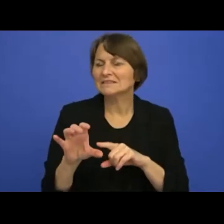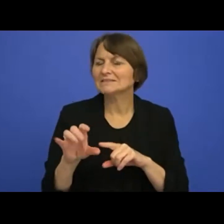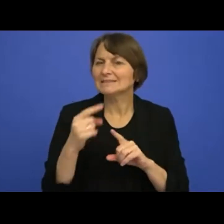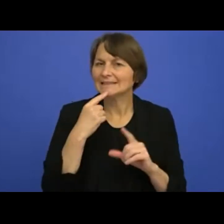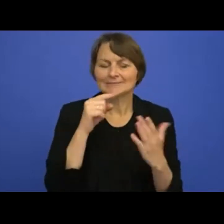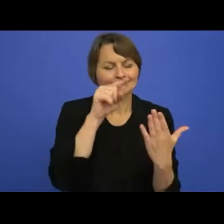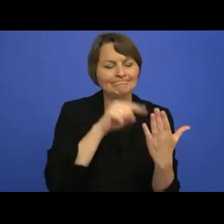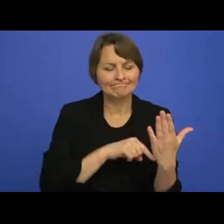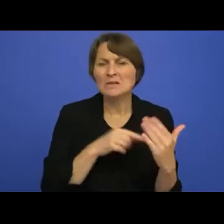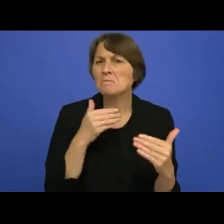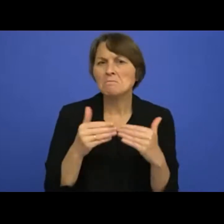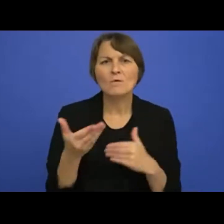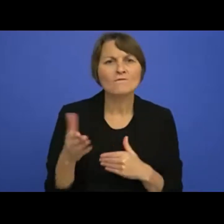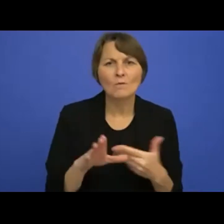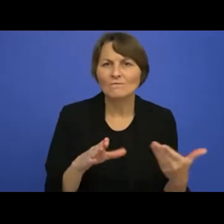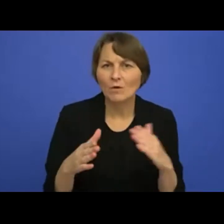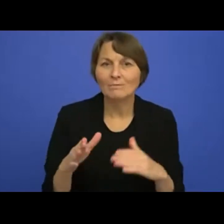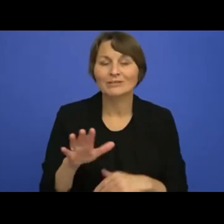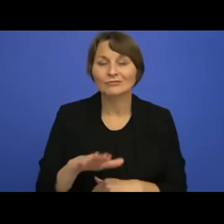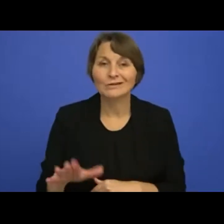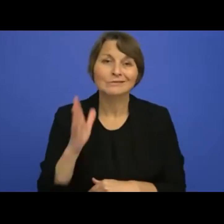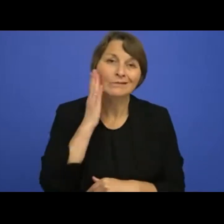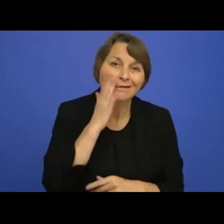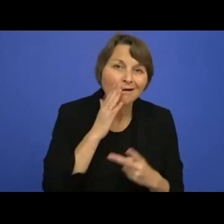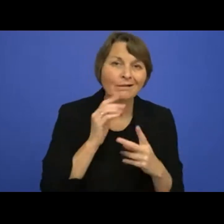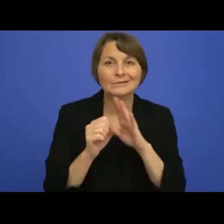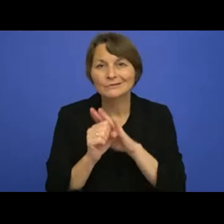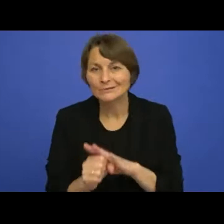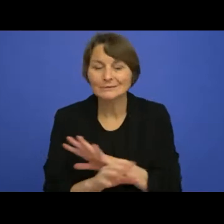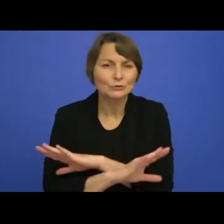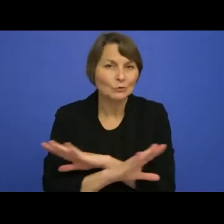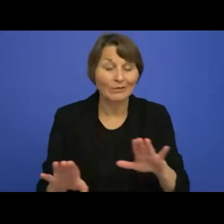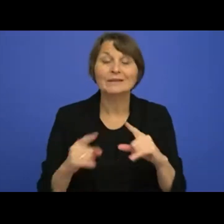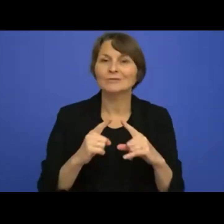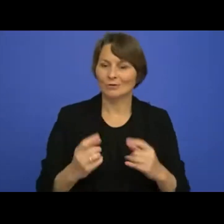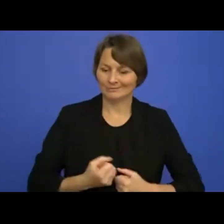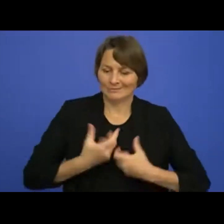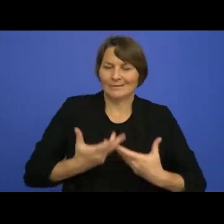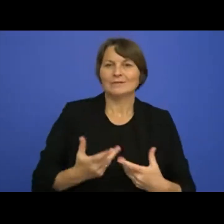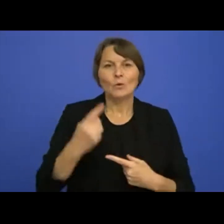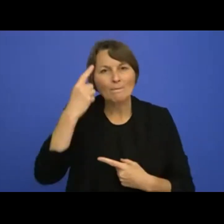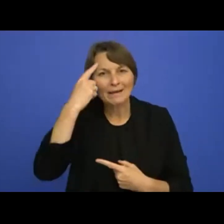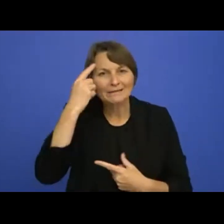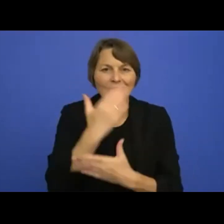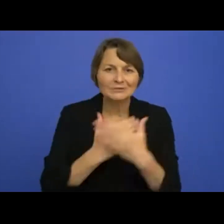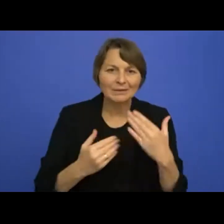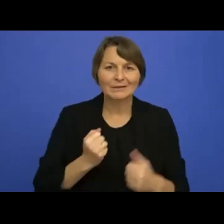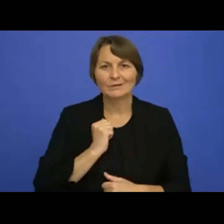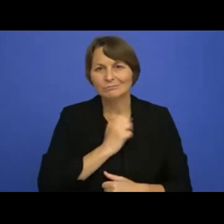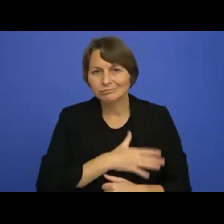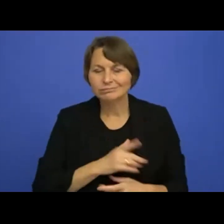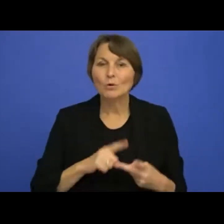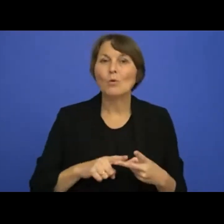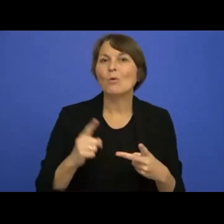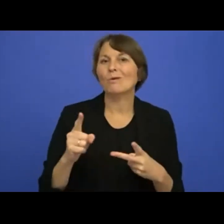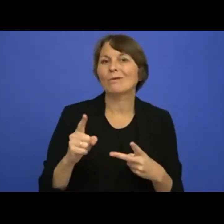provinces, on veut un document qui dise que quelle que soit la race, le genre, le